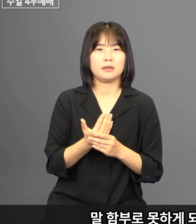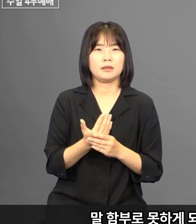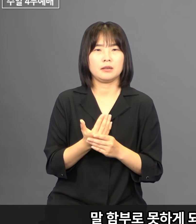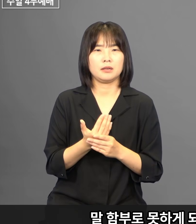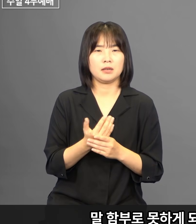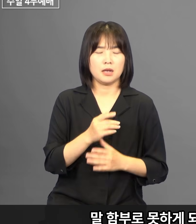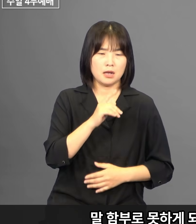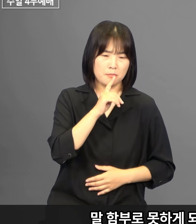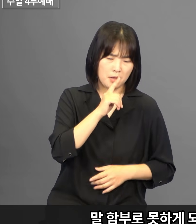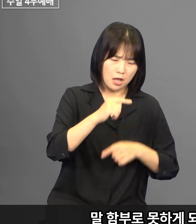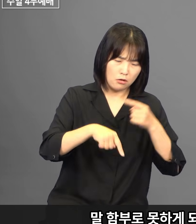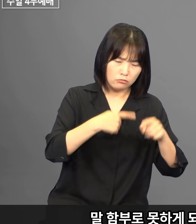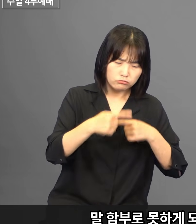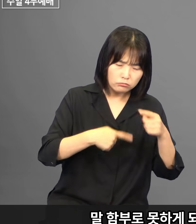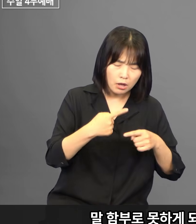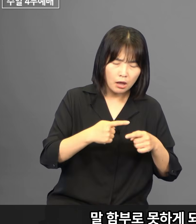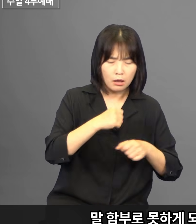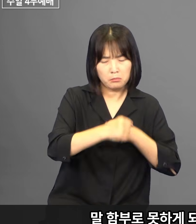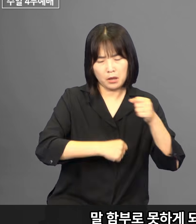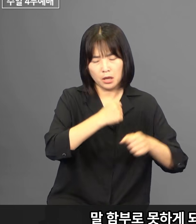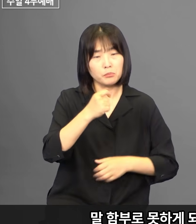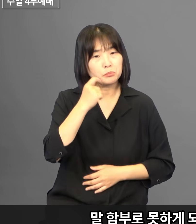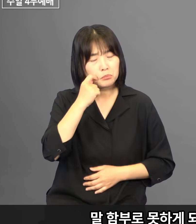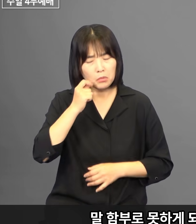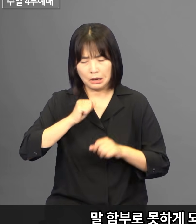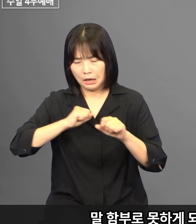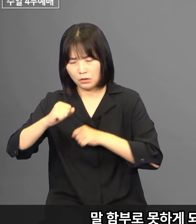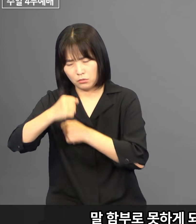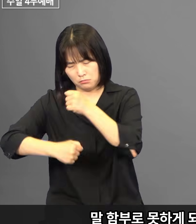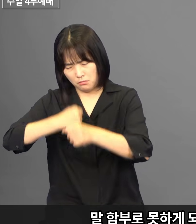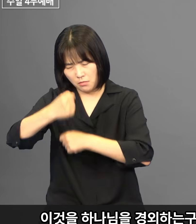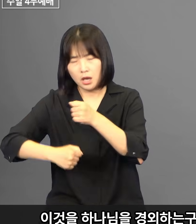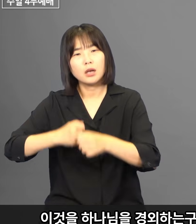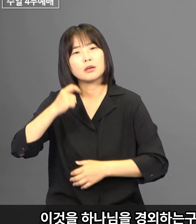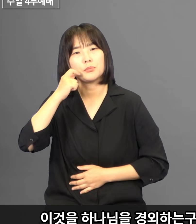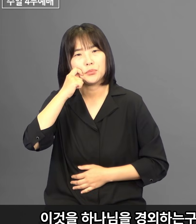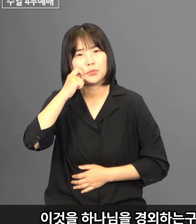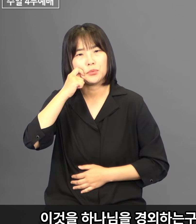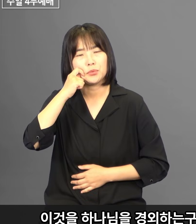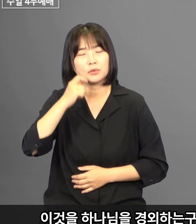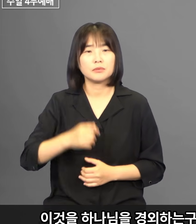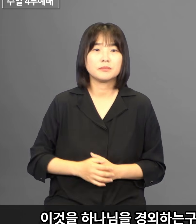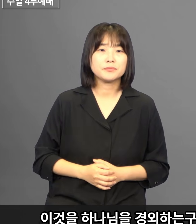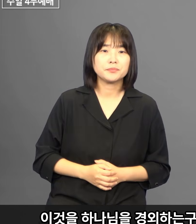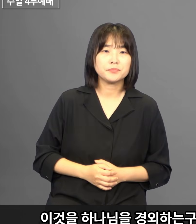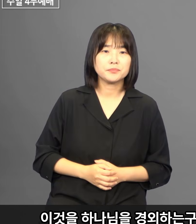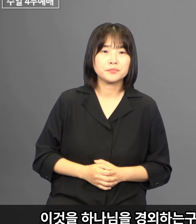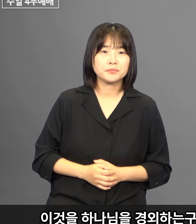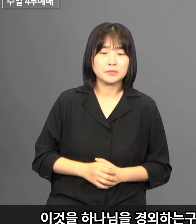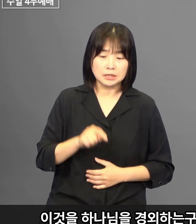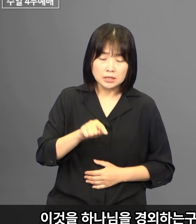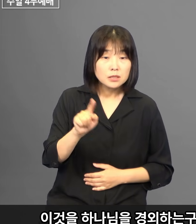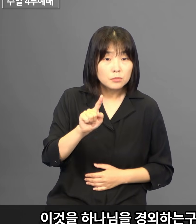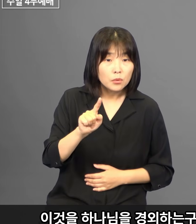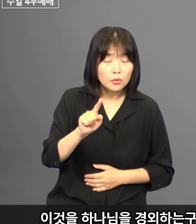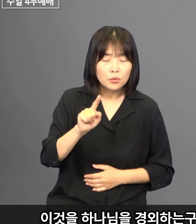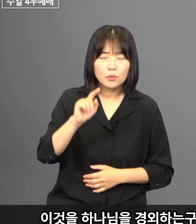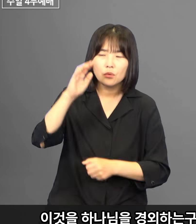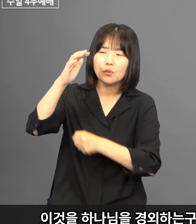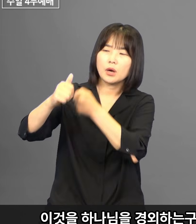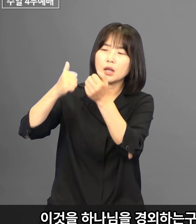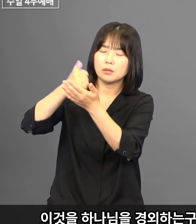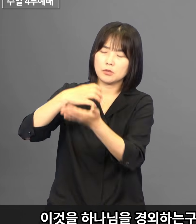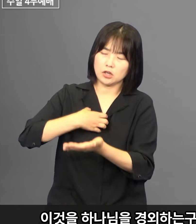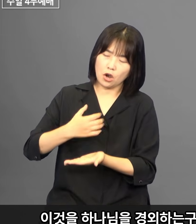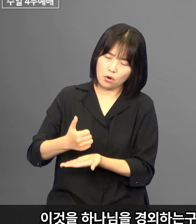말 함부로 못하게 되고 행동 함부로 못하게 돼요. 이것을 하나님을 경외하는구나 라고